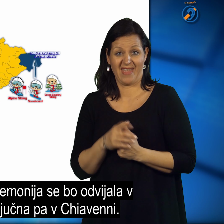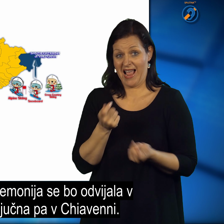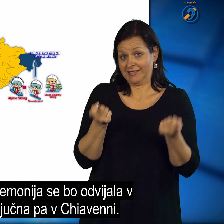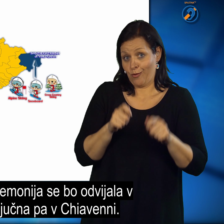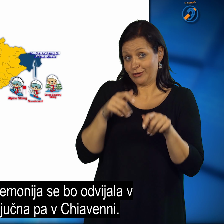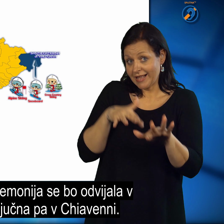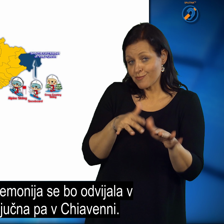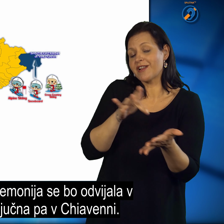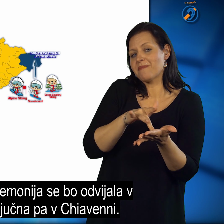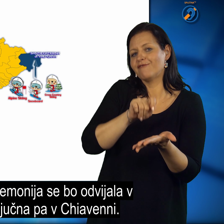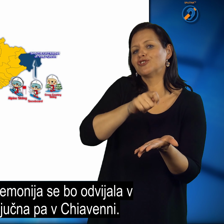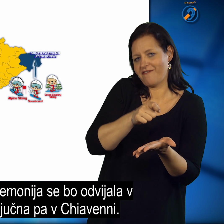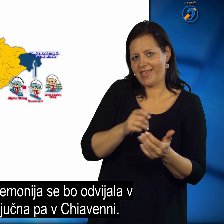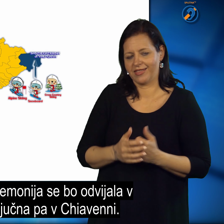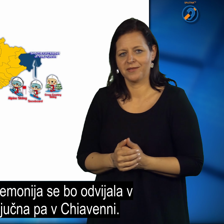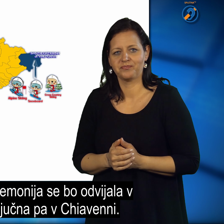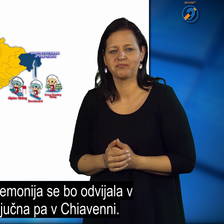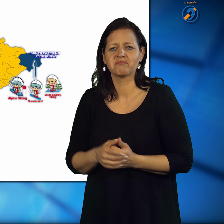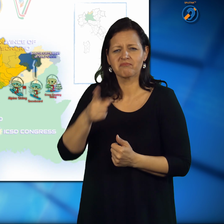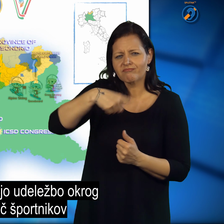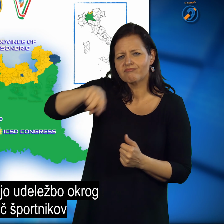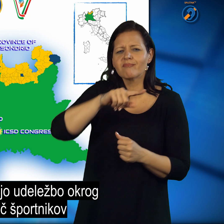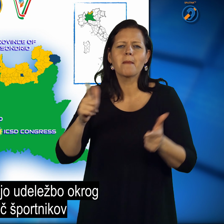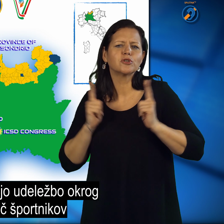Sondrinu, zaključna pa v Chiavenni.